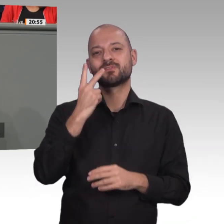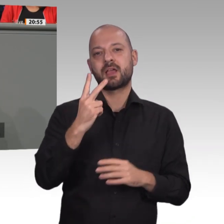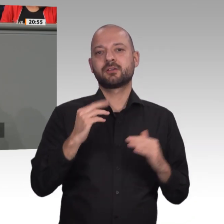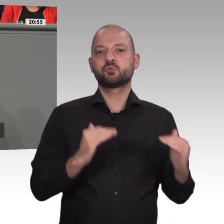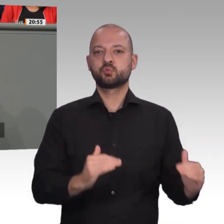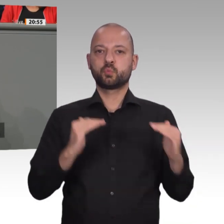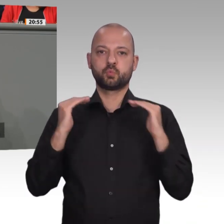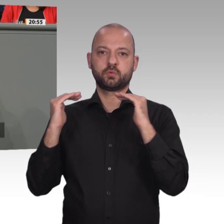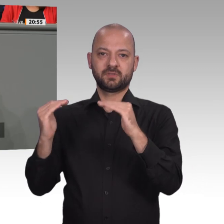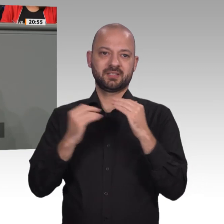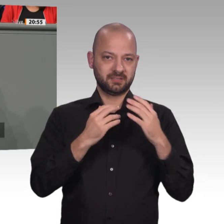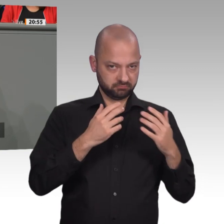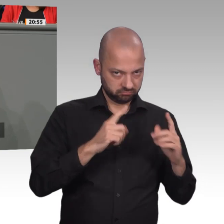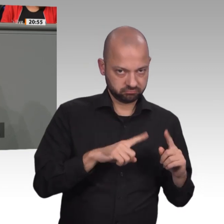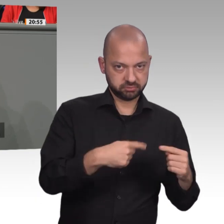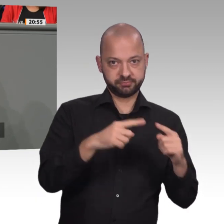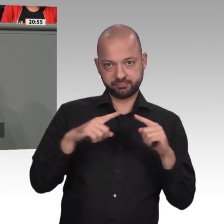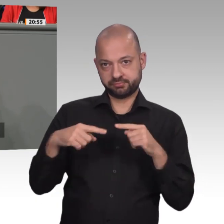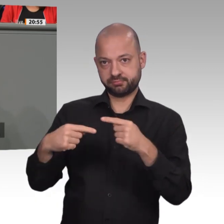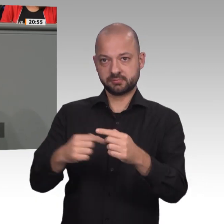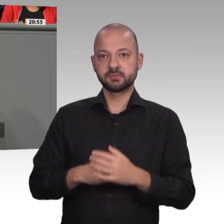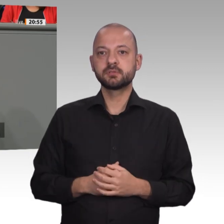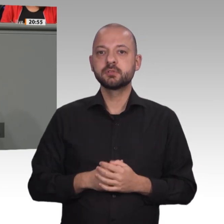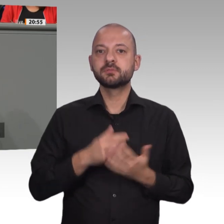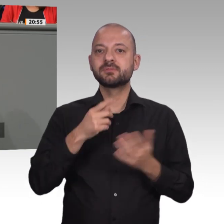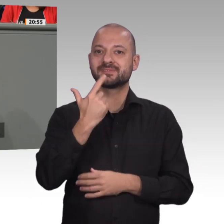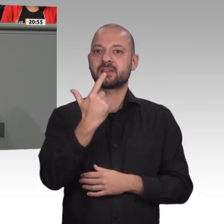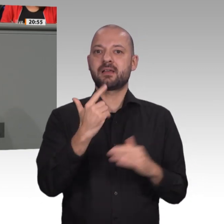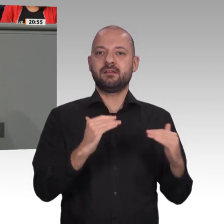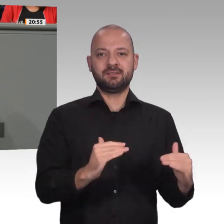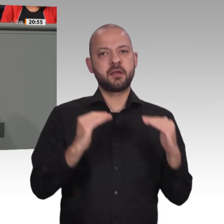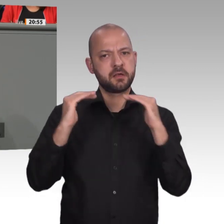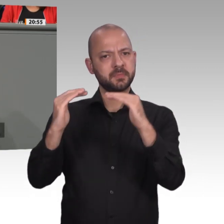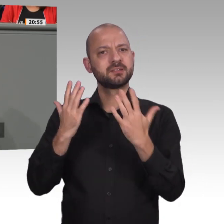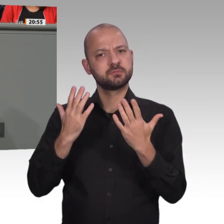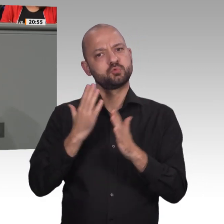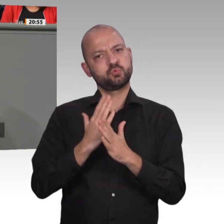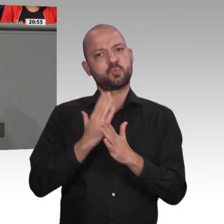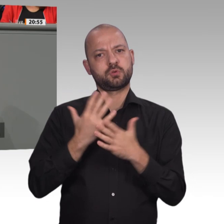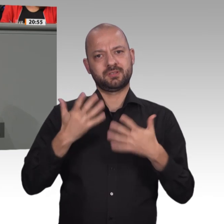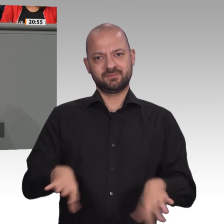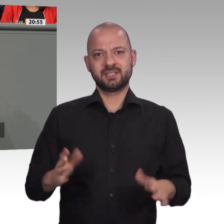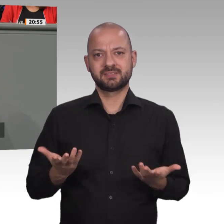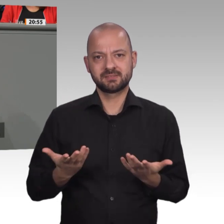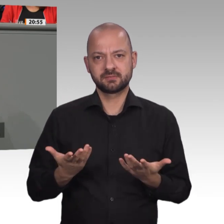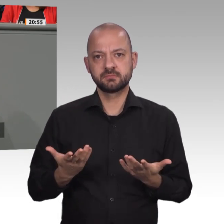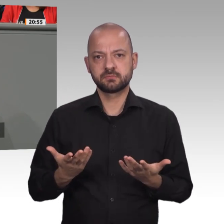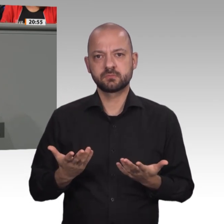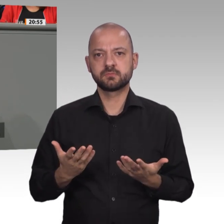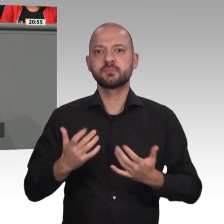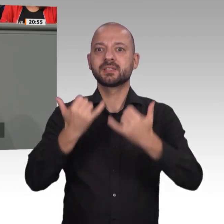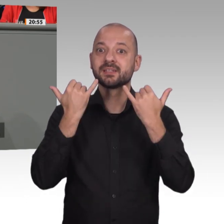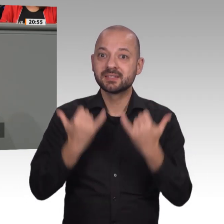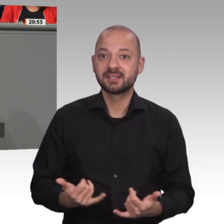Januar 2020. Das heißt, die Betroffenen können in Zukunft selbst entscheiden, welche Leistung der Eingliederungshilfe sie von wem